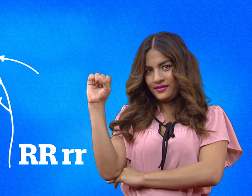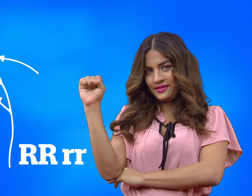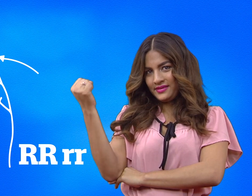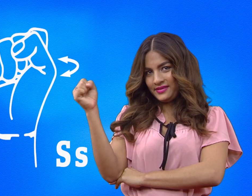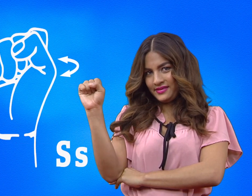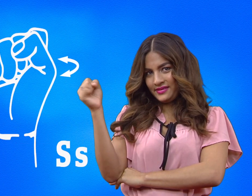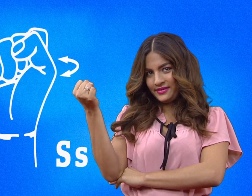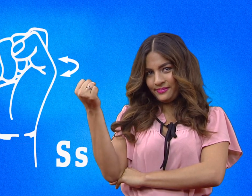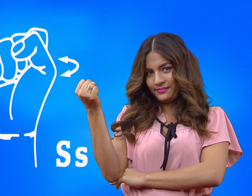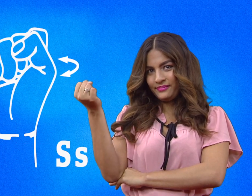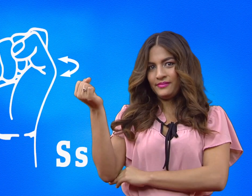N-O-P-Q-R-R-S.